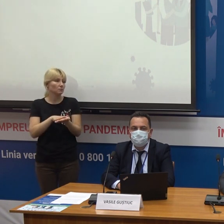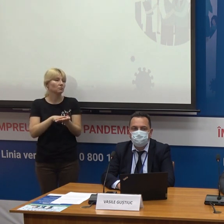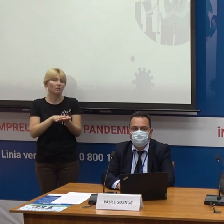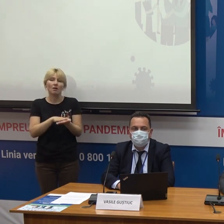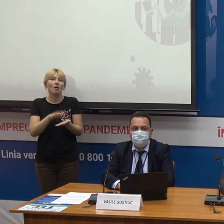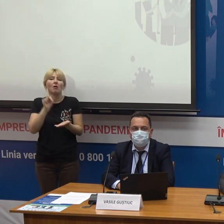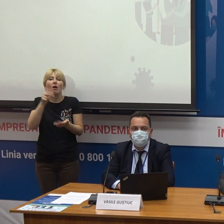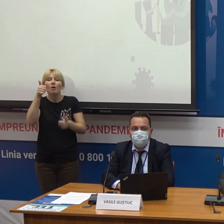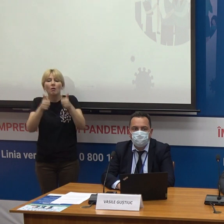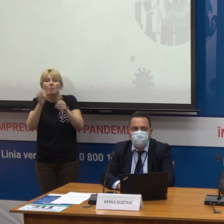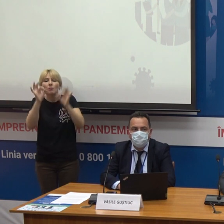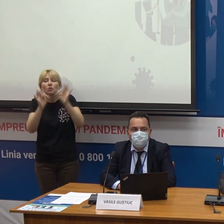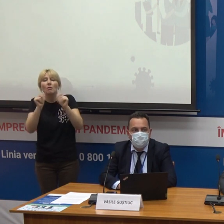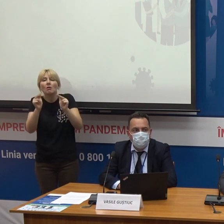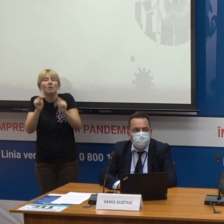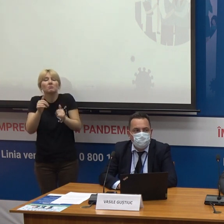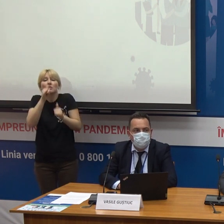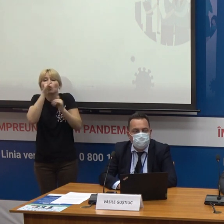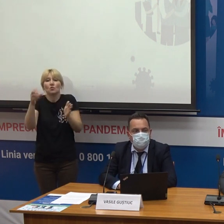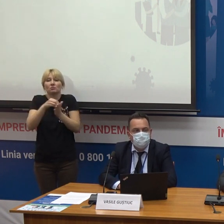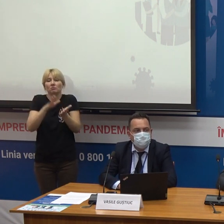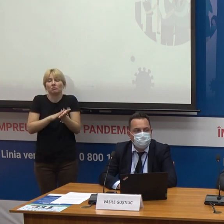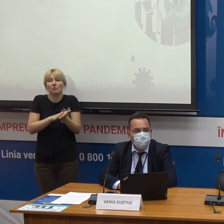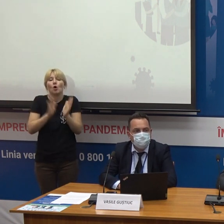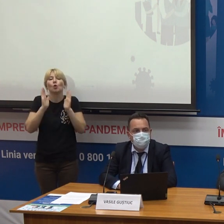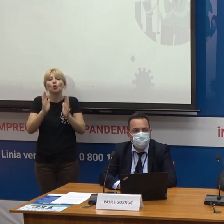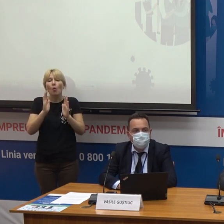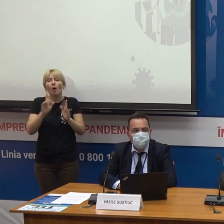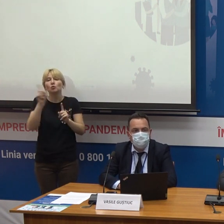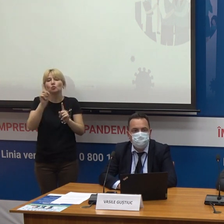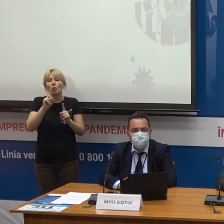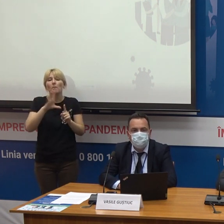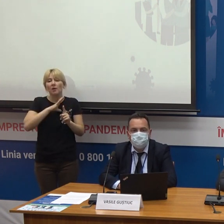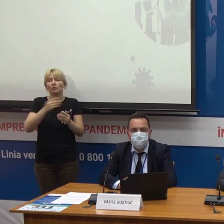nu au fost clasificate, pentru că tot ce s-a raportat, deci s-a evaluat și